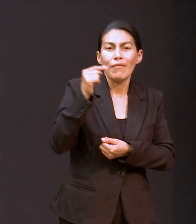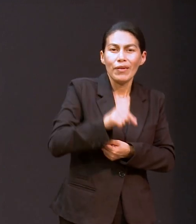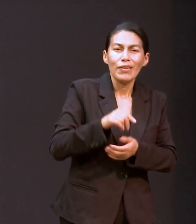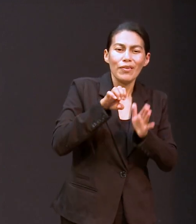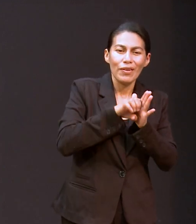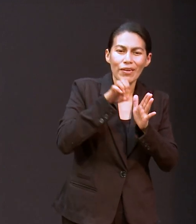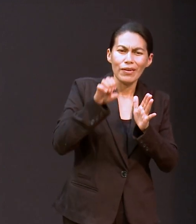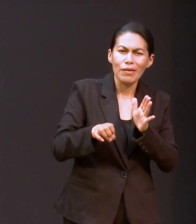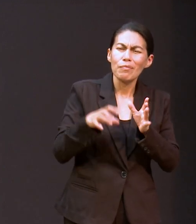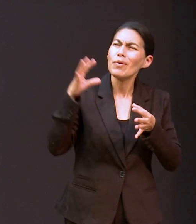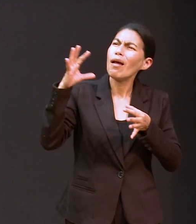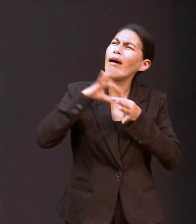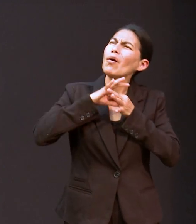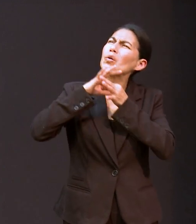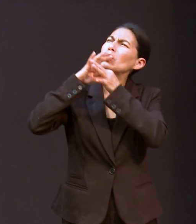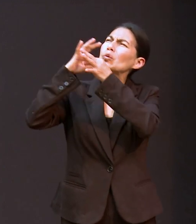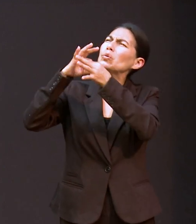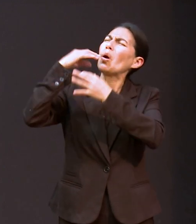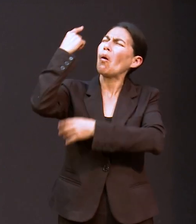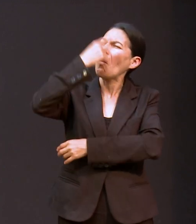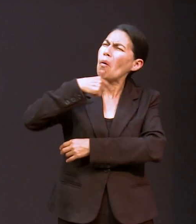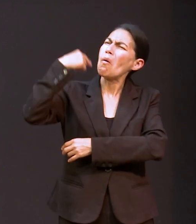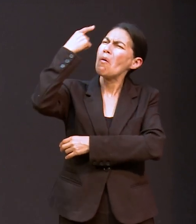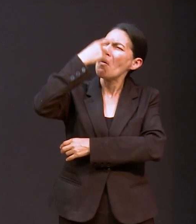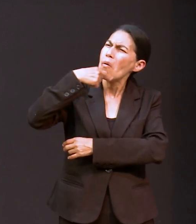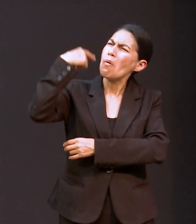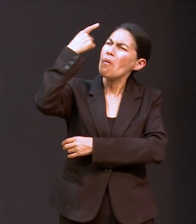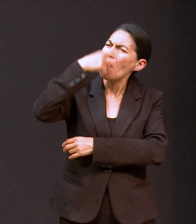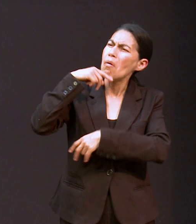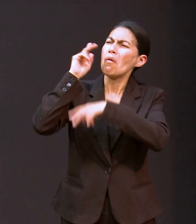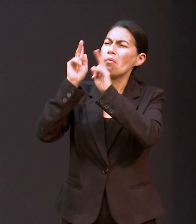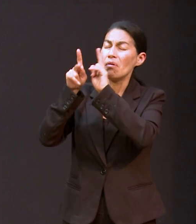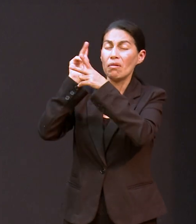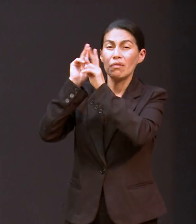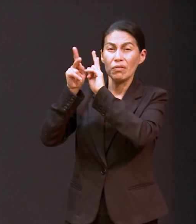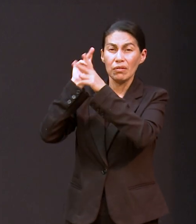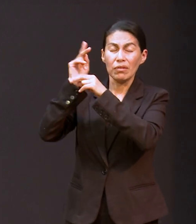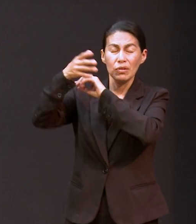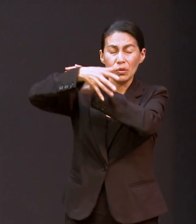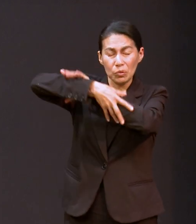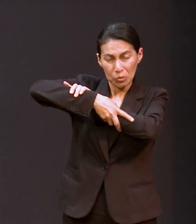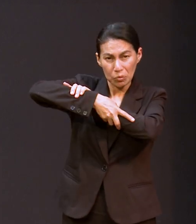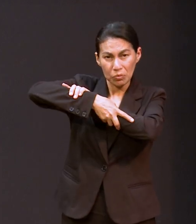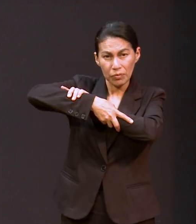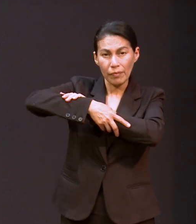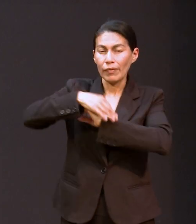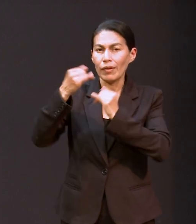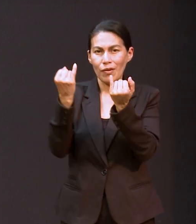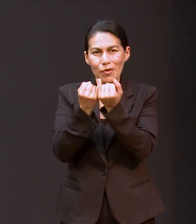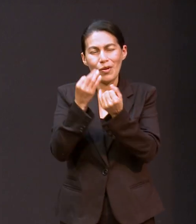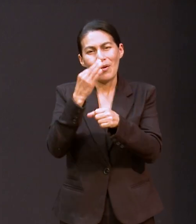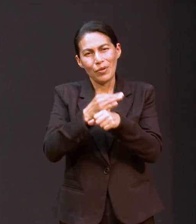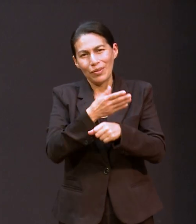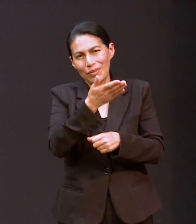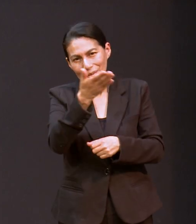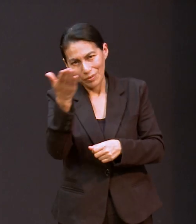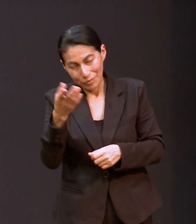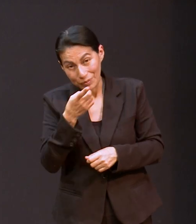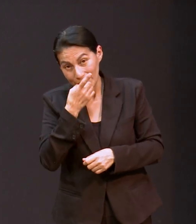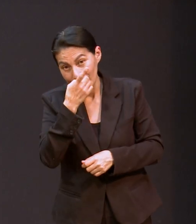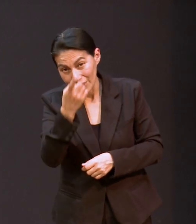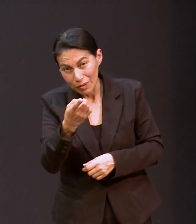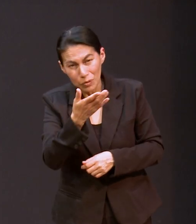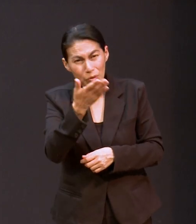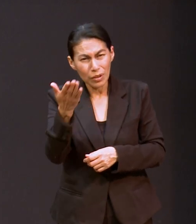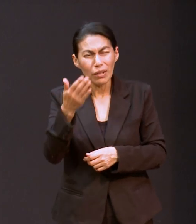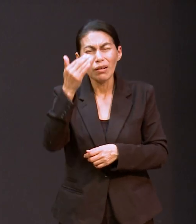diariamente él le hablaba a su padre por horas y eso es algo al cual yo quisiera entregarle a las personas reconocidos